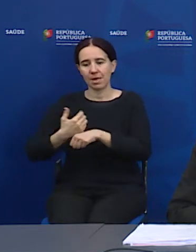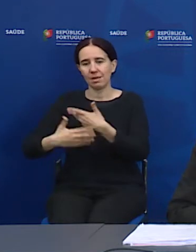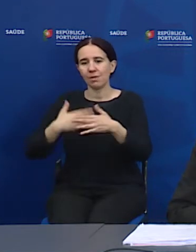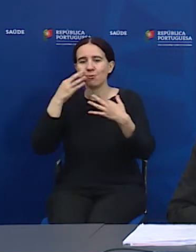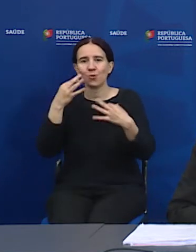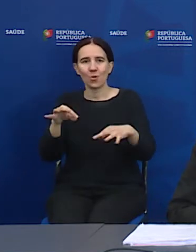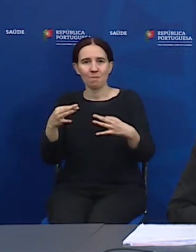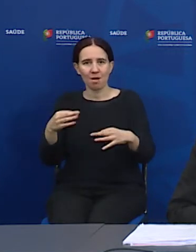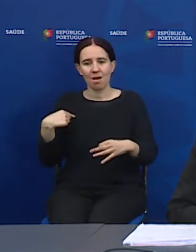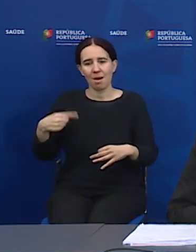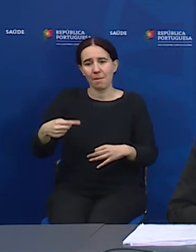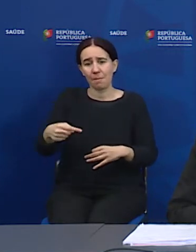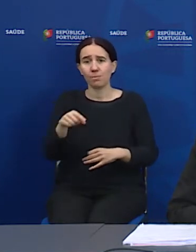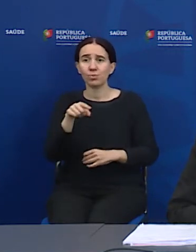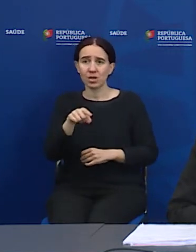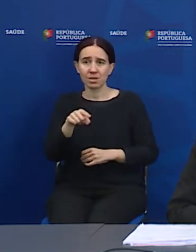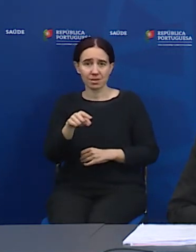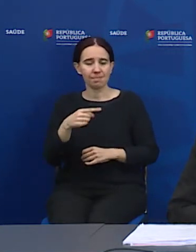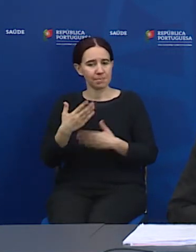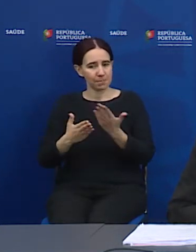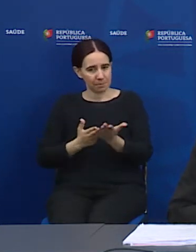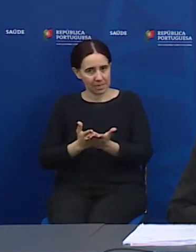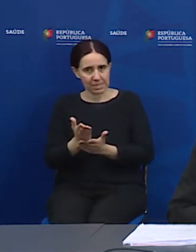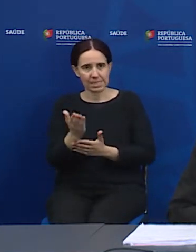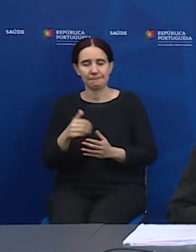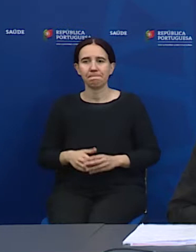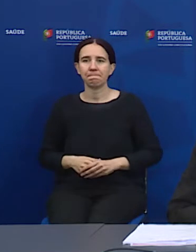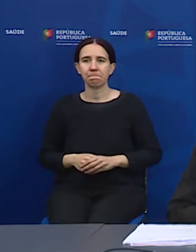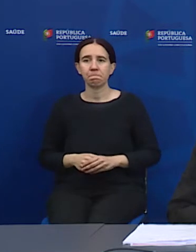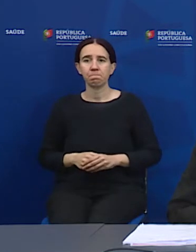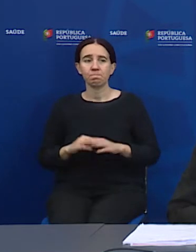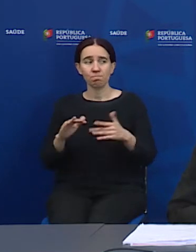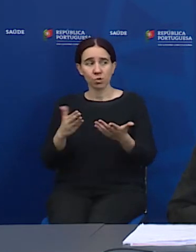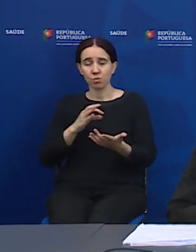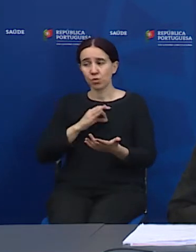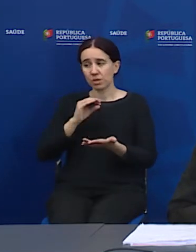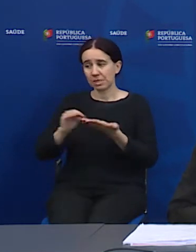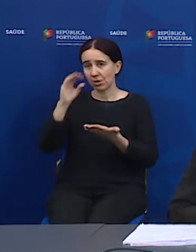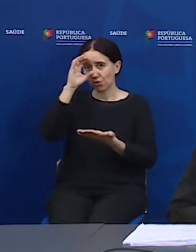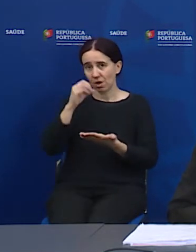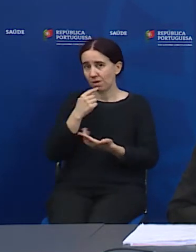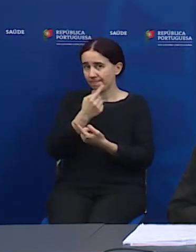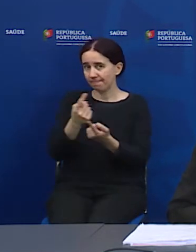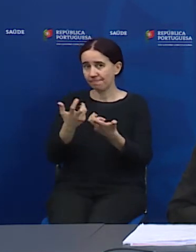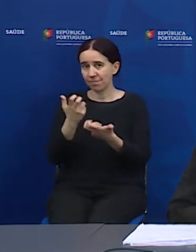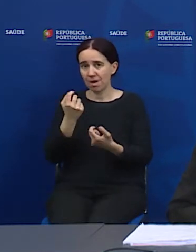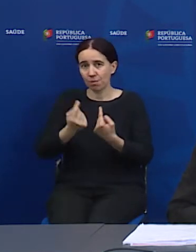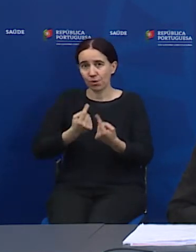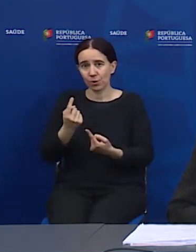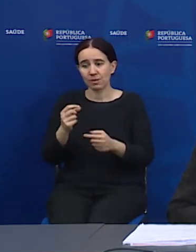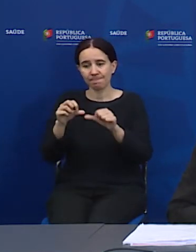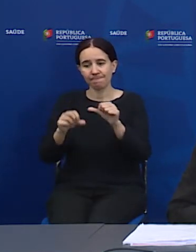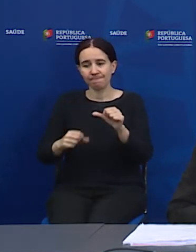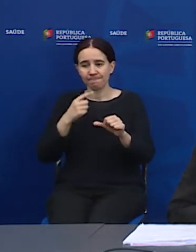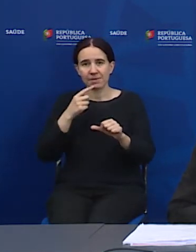atividade normal e do dia a dia porque essa permanece a permitimos acertar estar também salientar aqui algo e é restando